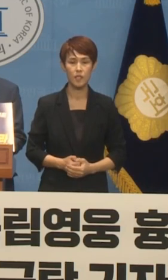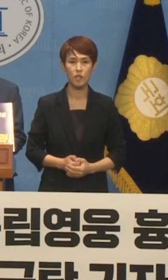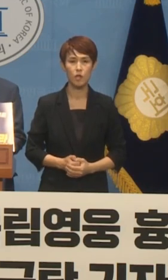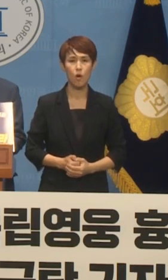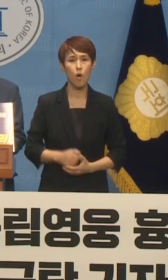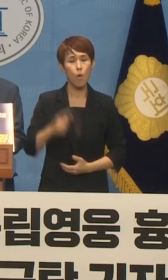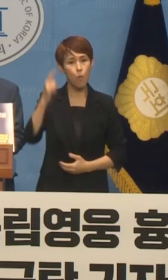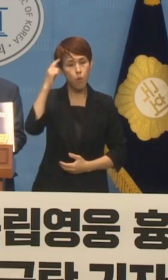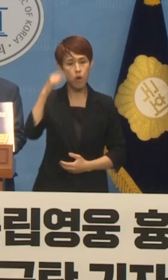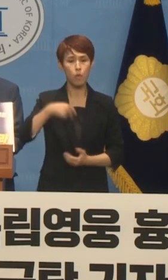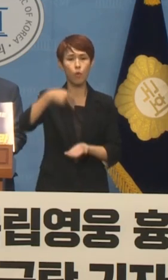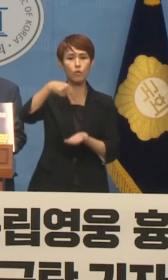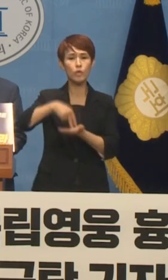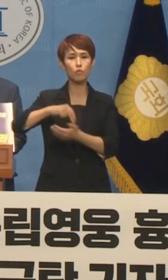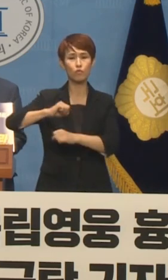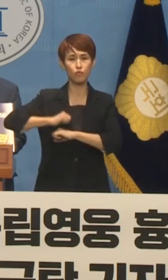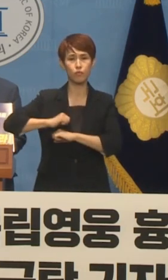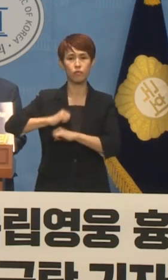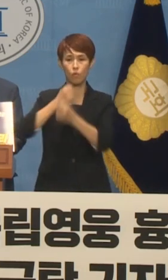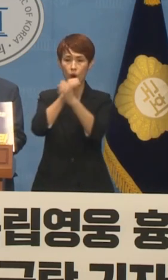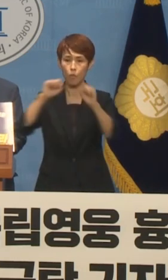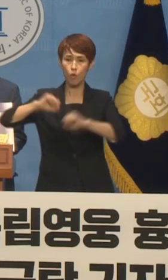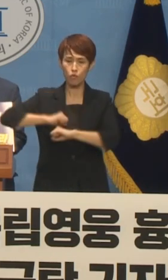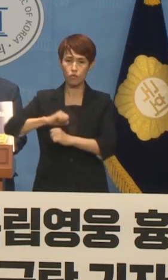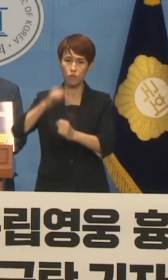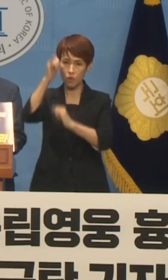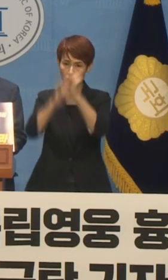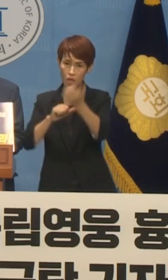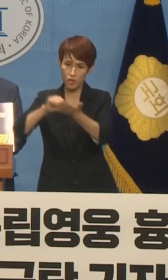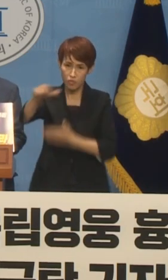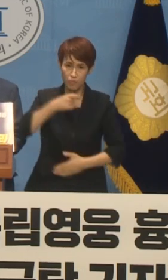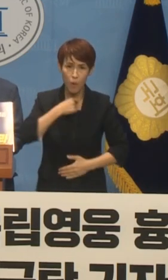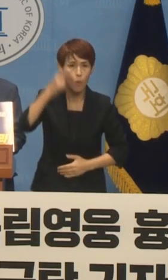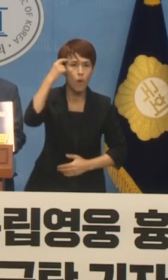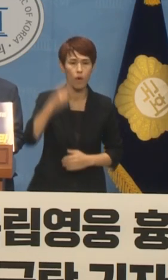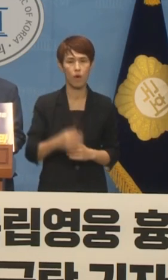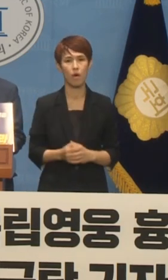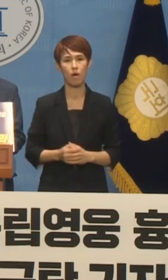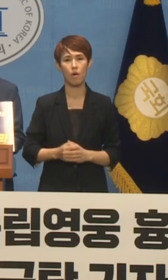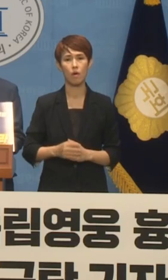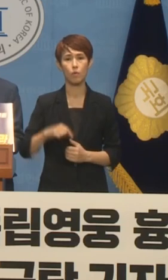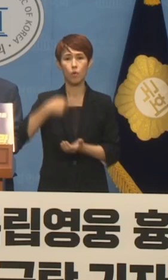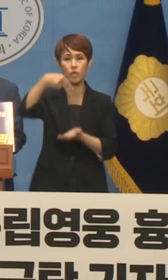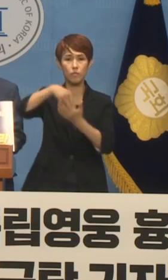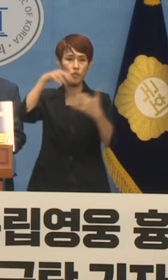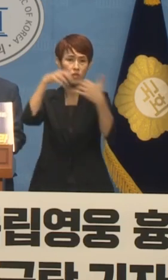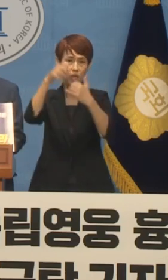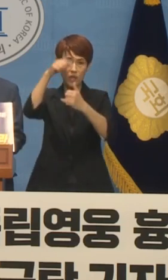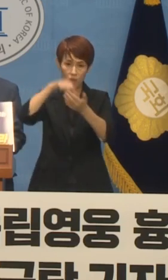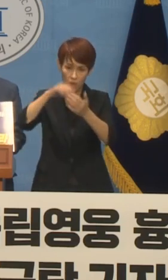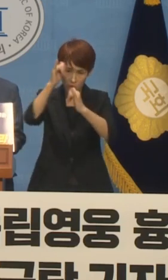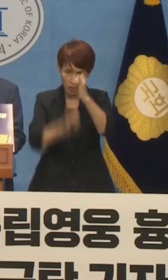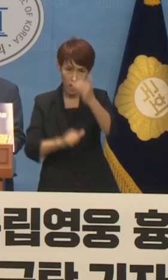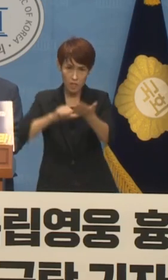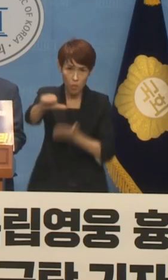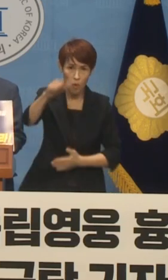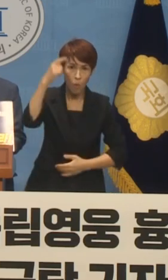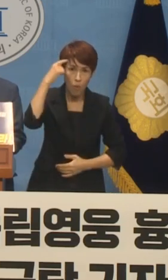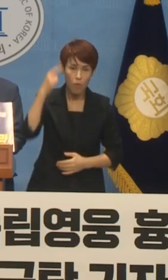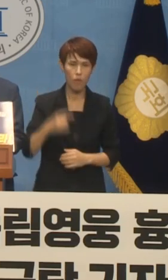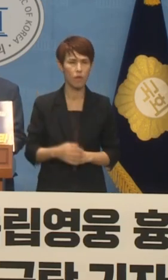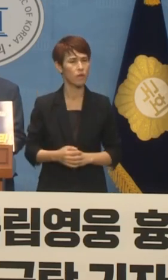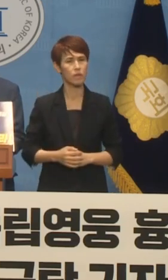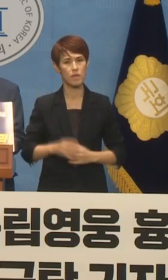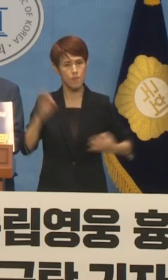왜 독립군과 광복군의 역사를 지워버리려고 합니까? 왜 독립전쟁의 역사를 지워버리려고 합니까? 도저히 묵과할 수 없습니다.